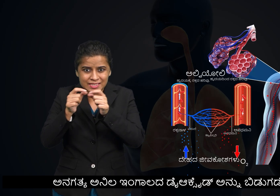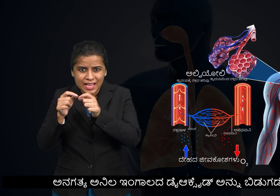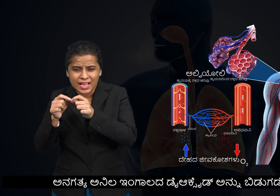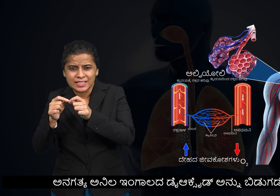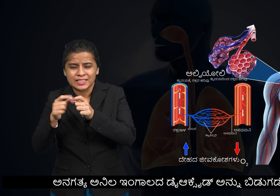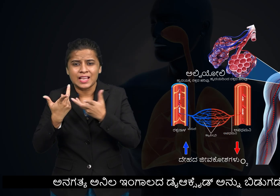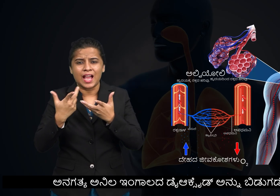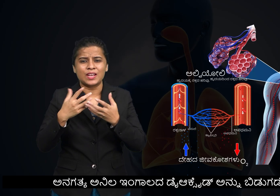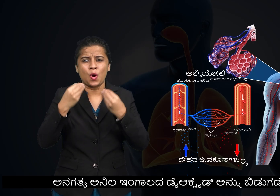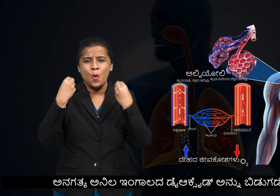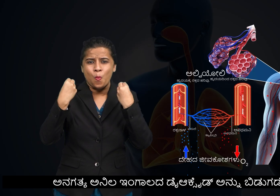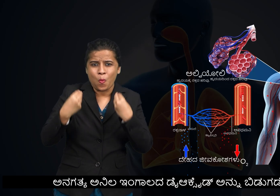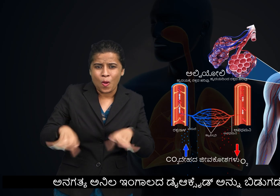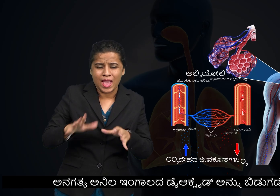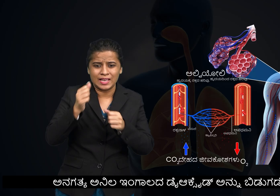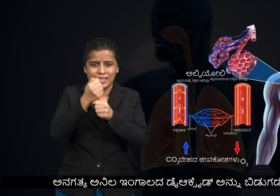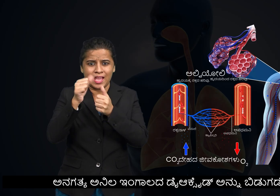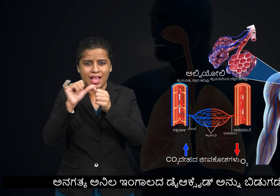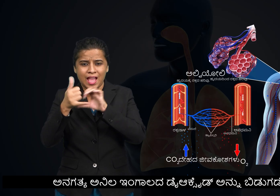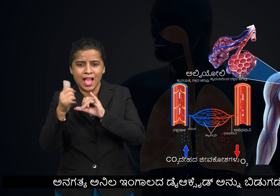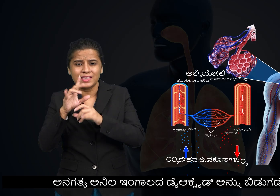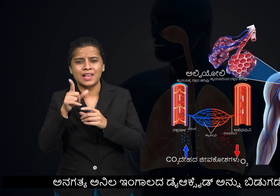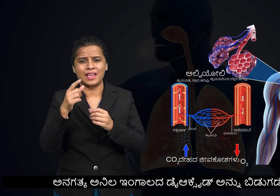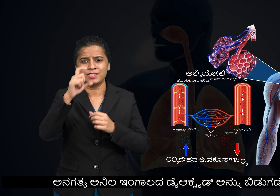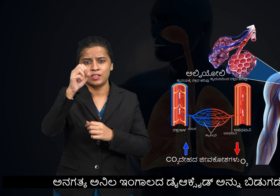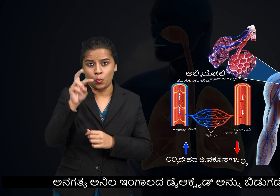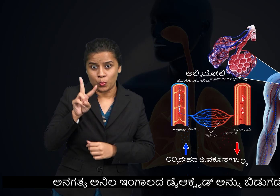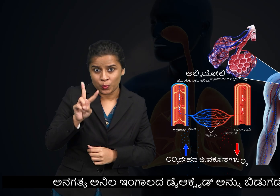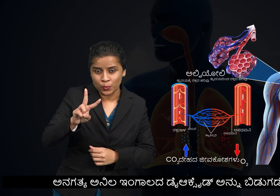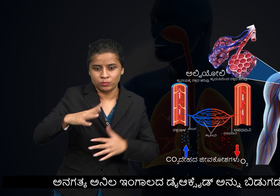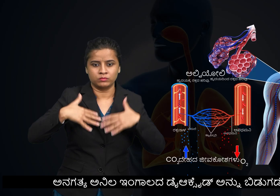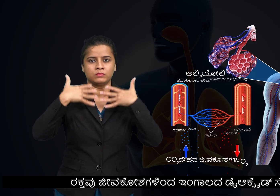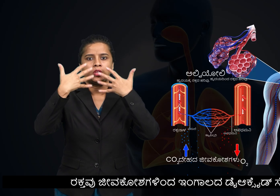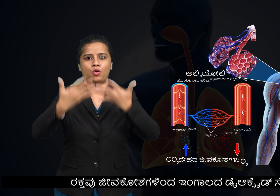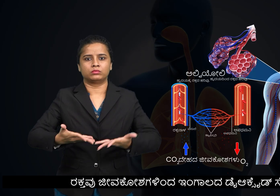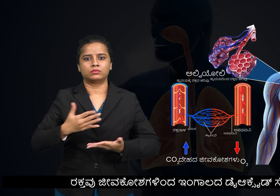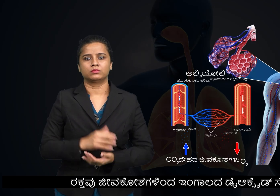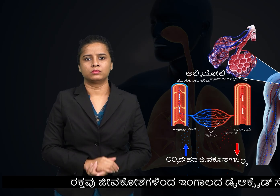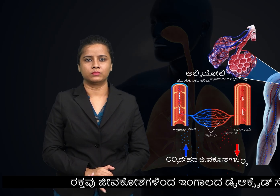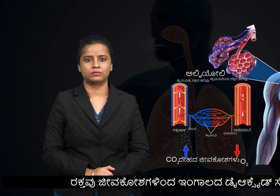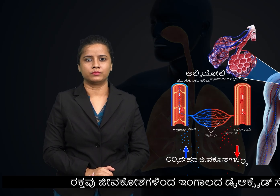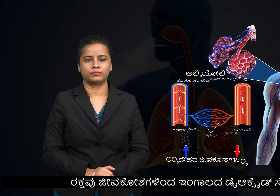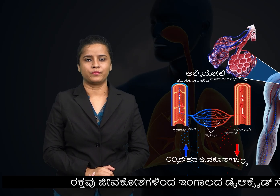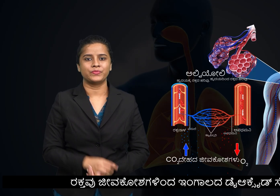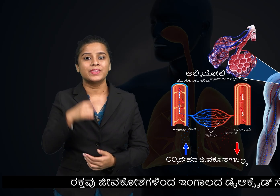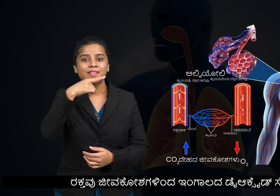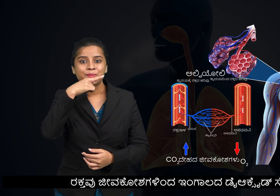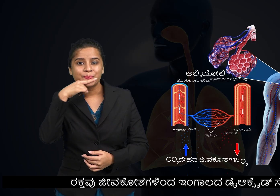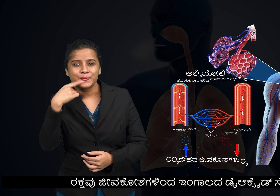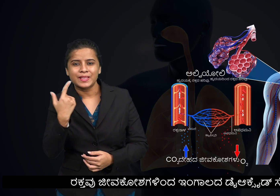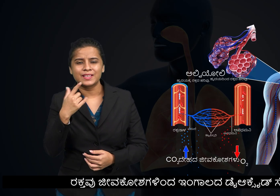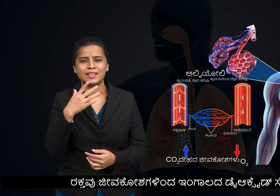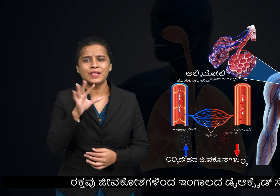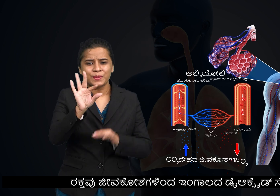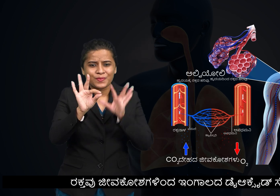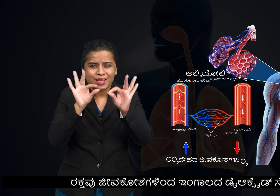ಬಿಡುಗಡೆ ಮಾಡುತ್ತವೆ. ರಕ್ತವು ಜೀವಕೋಶಗಳಿಂದ